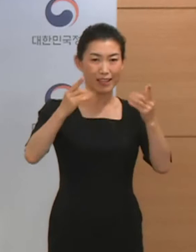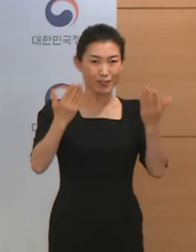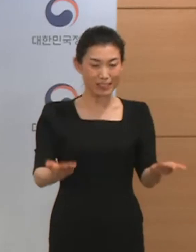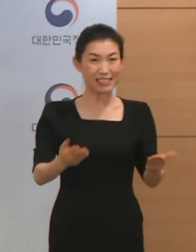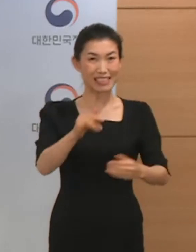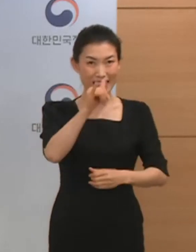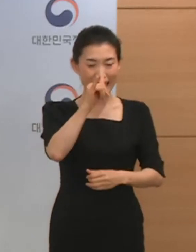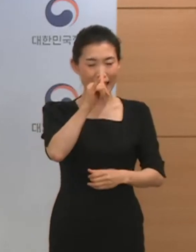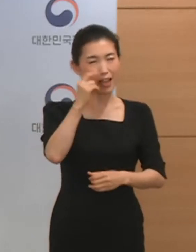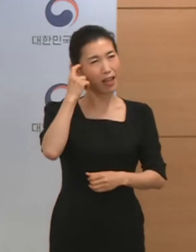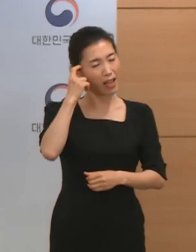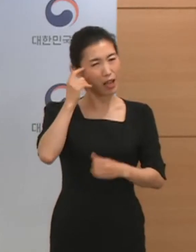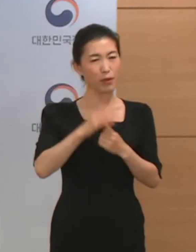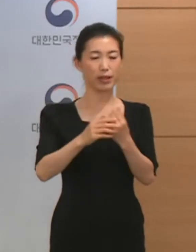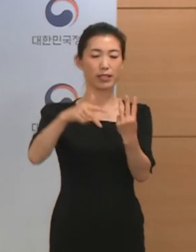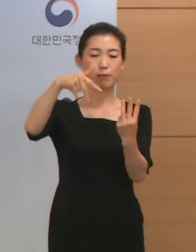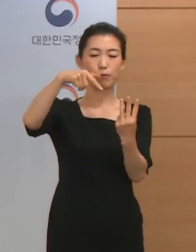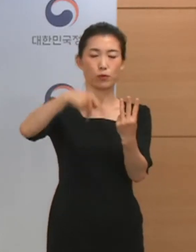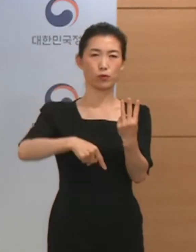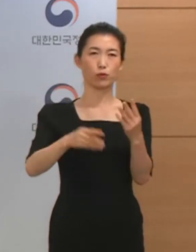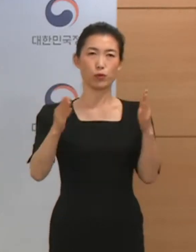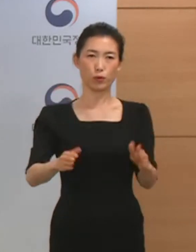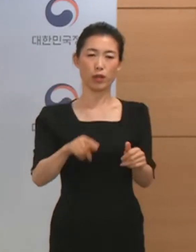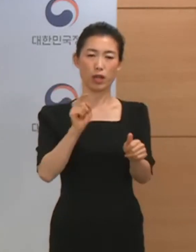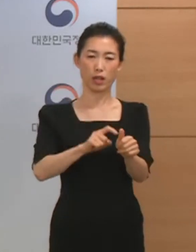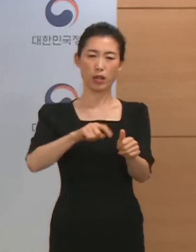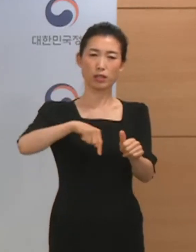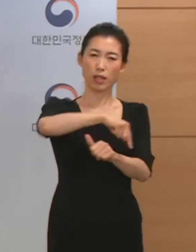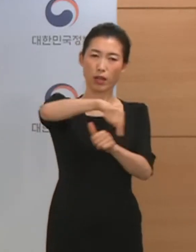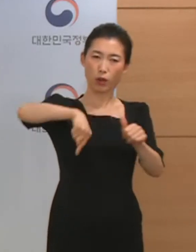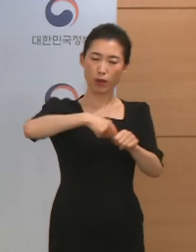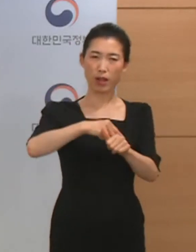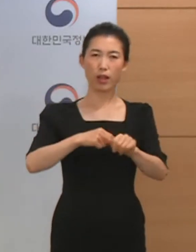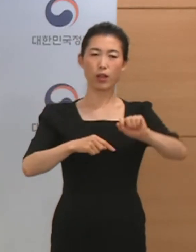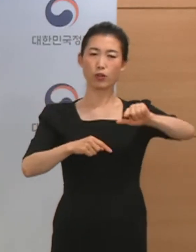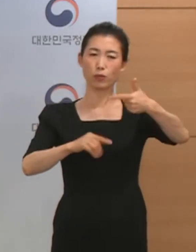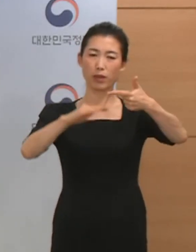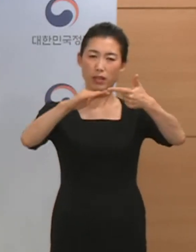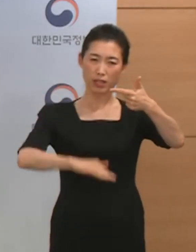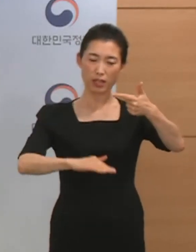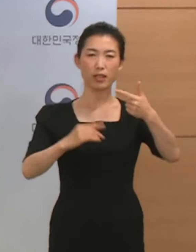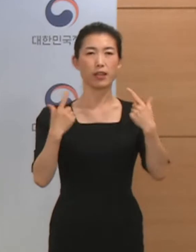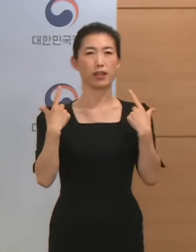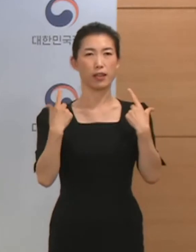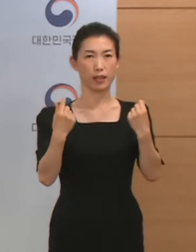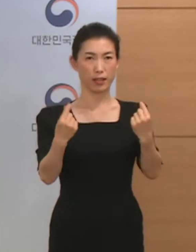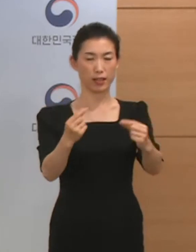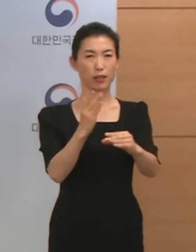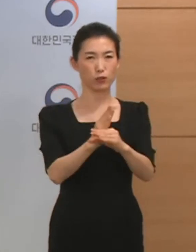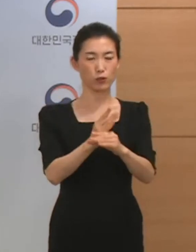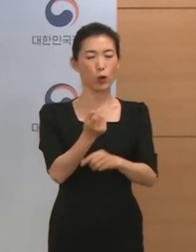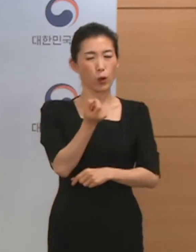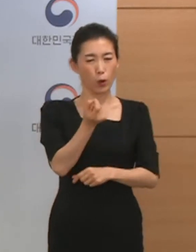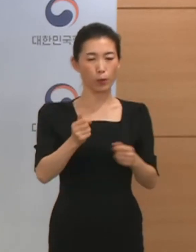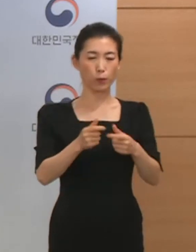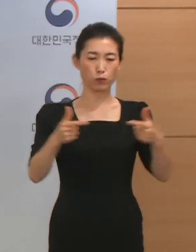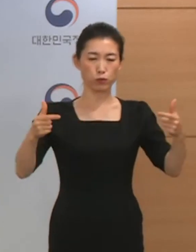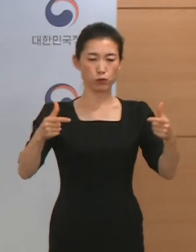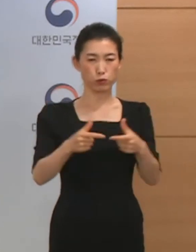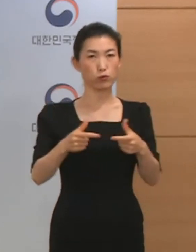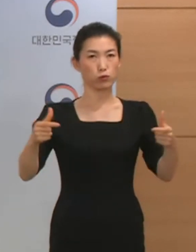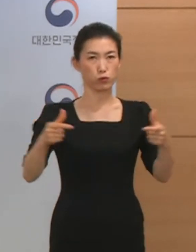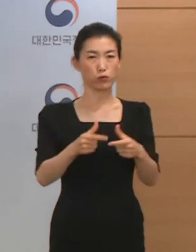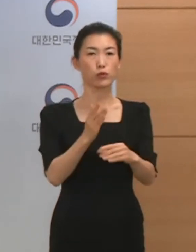고려하면 지난 3주간 유행 상황은 500명대 후반에서 정체되며 소폭의 등락을 거듭하고